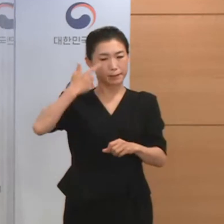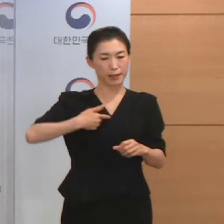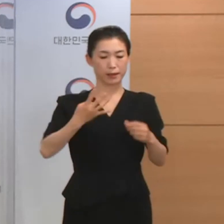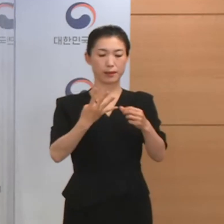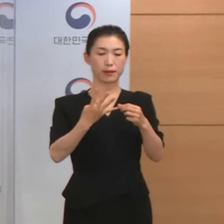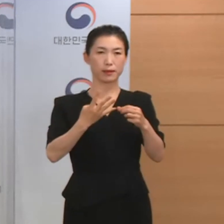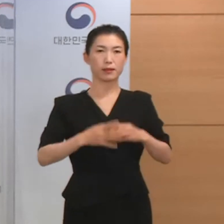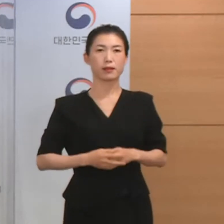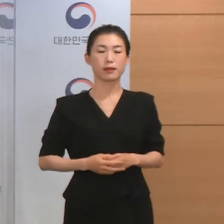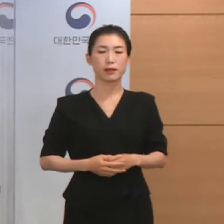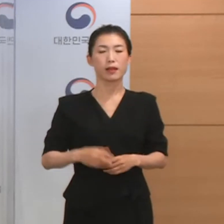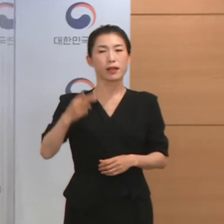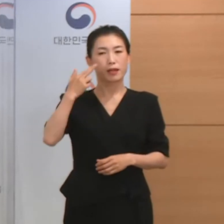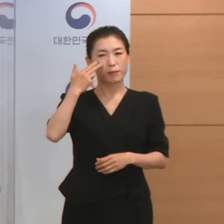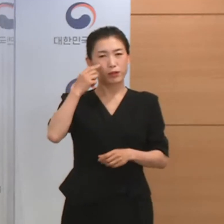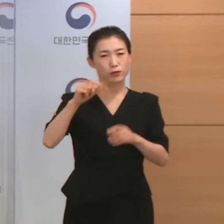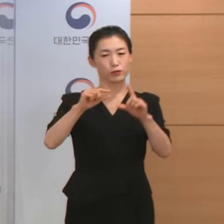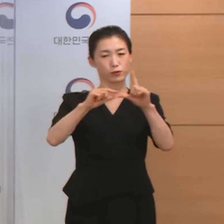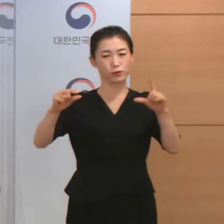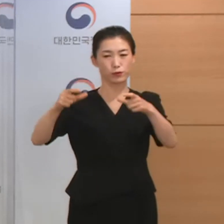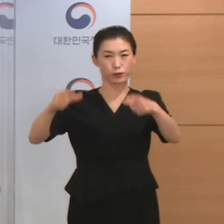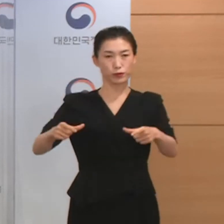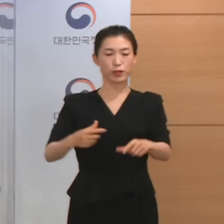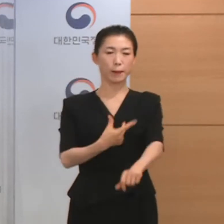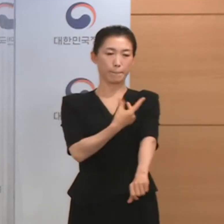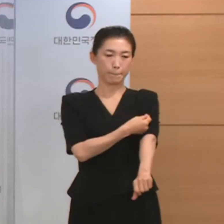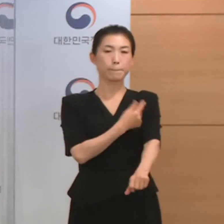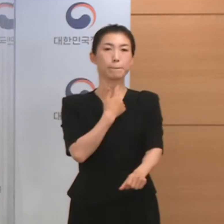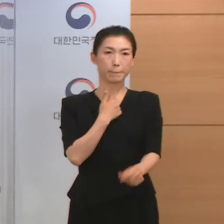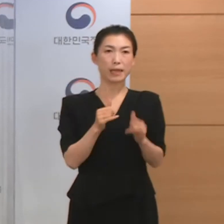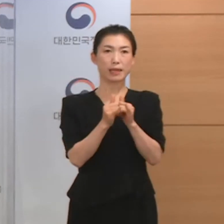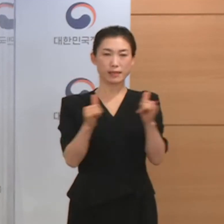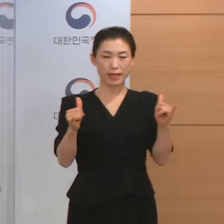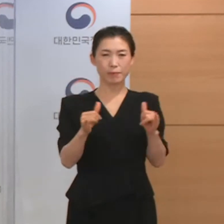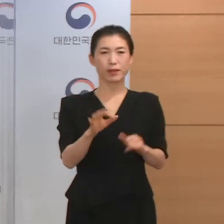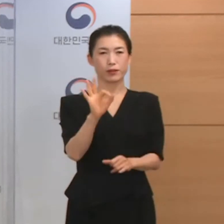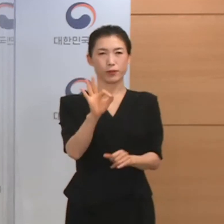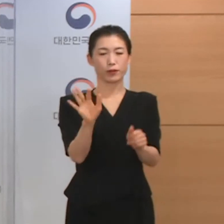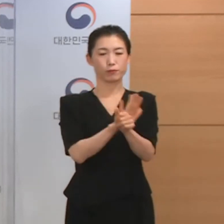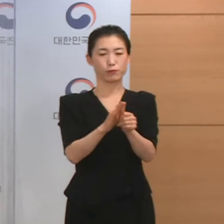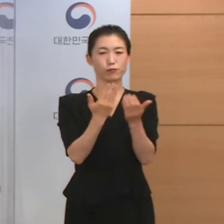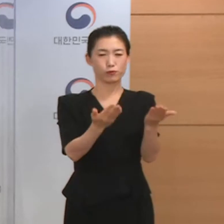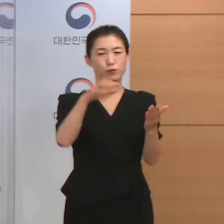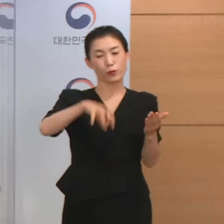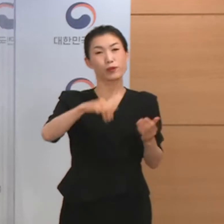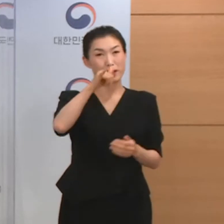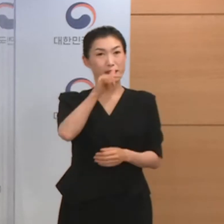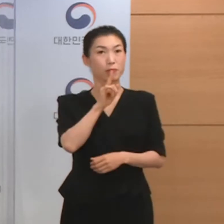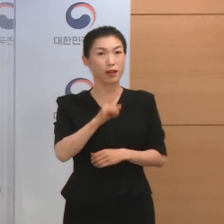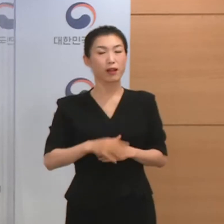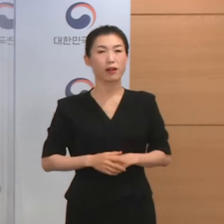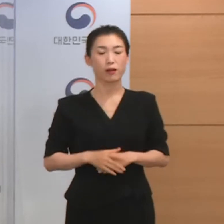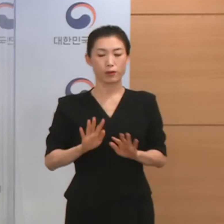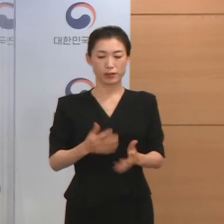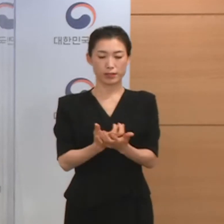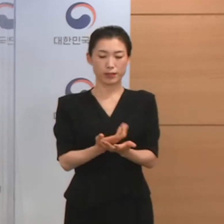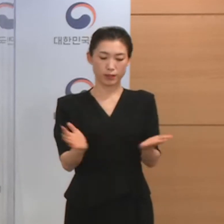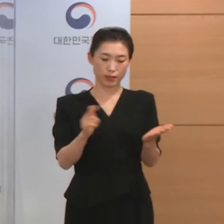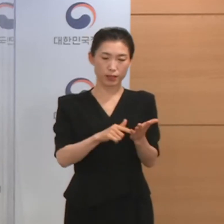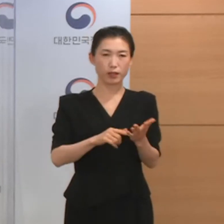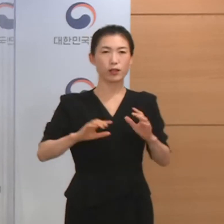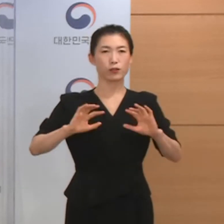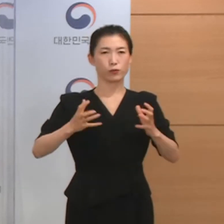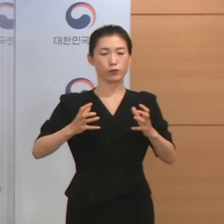사전질의입니다. 미국 일부 지역에서는 백신 접종자에 대해 금전적 보상을 해주는 것도 있는데 오늘 자료에서